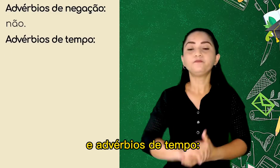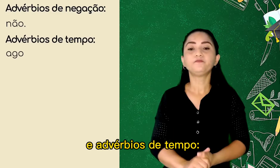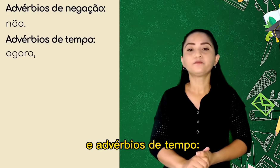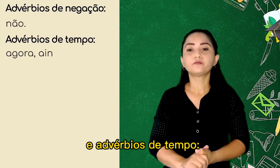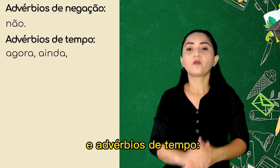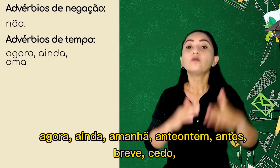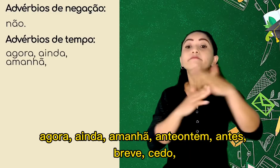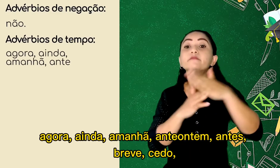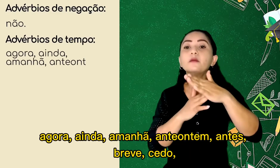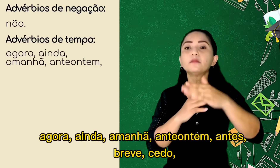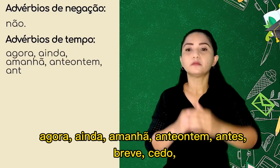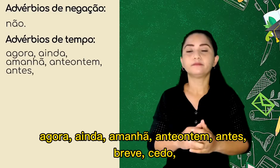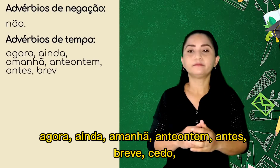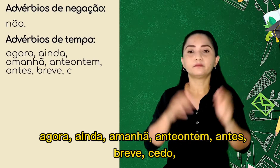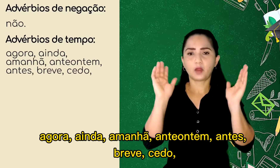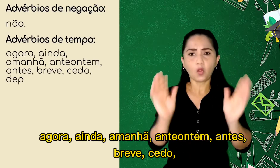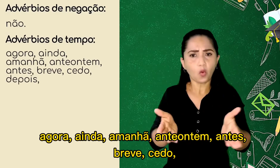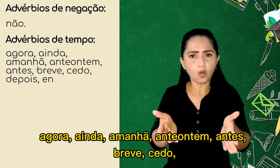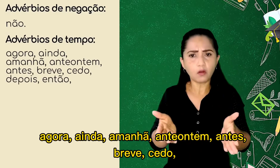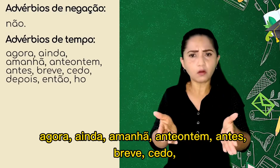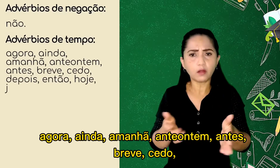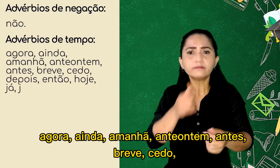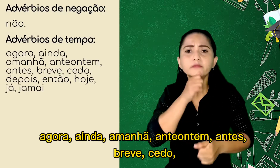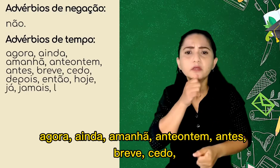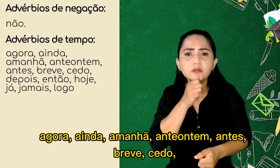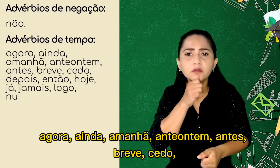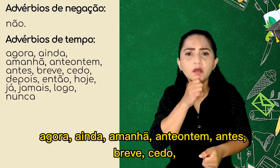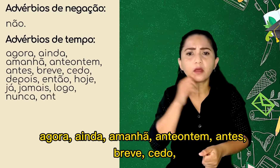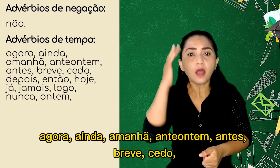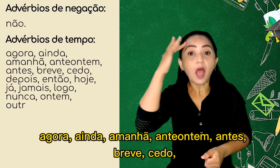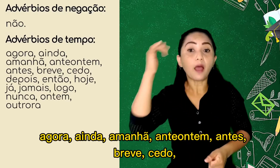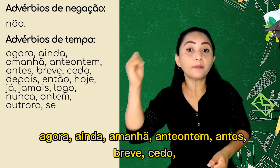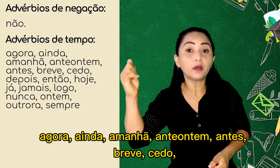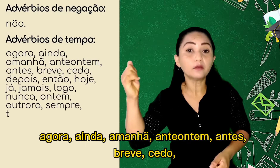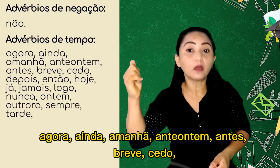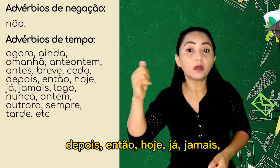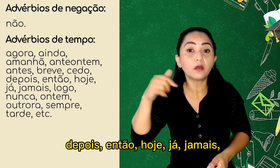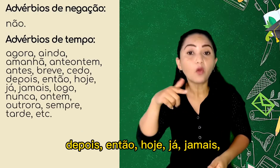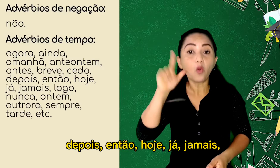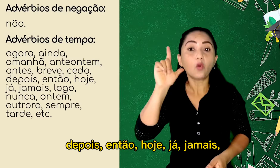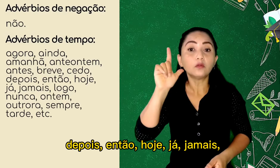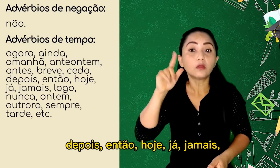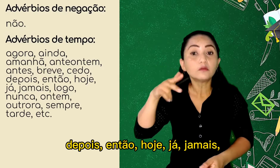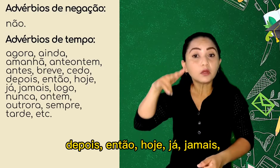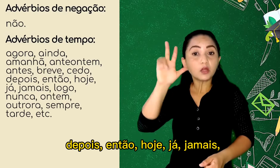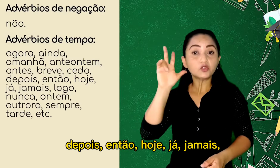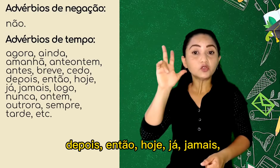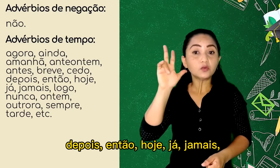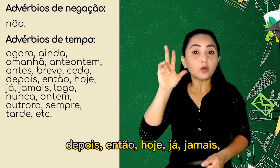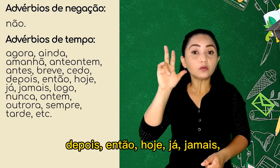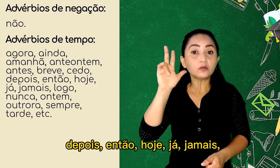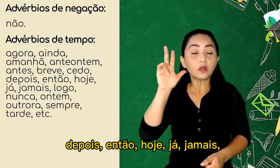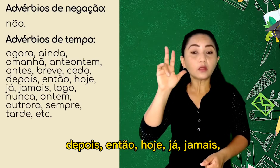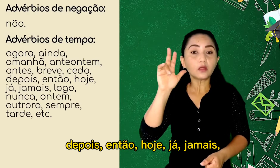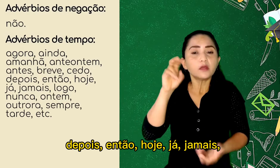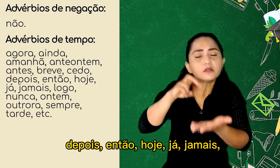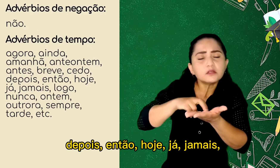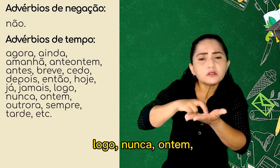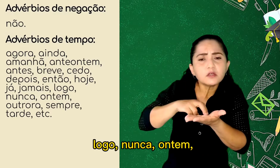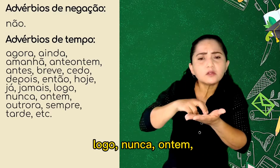advérbios de tempo. Agora, ainda, amanhã, anteontem, antes, breve, cedo, depois, então, hoje,